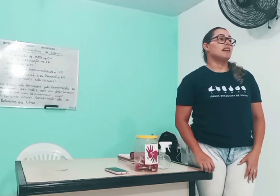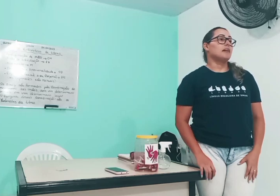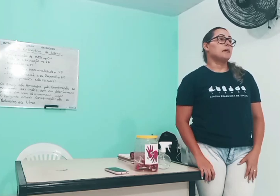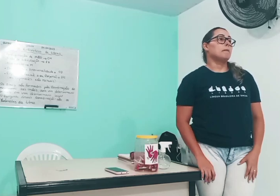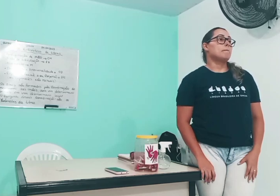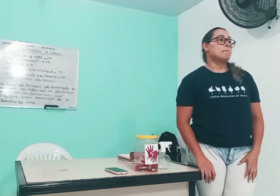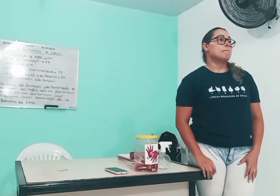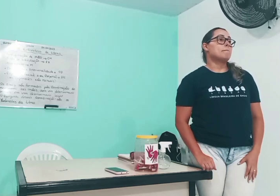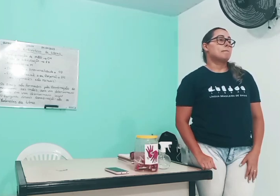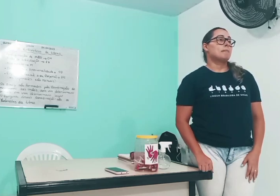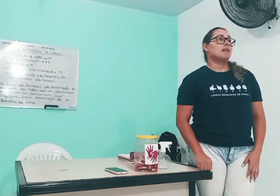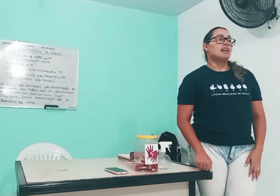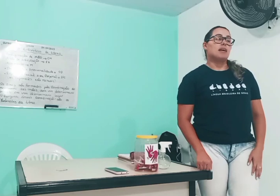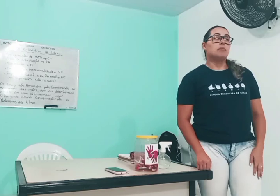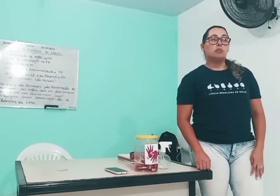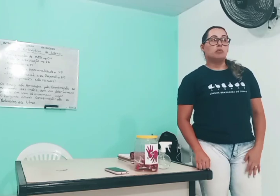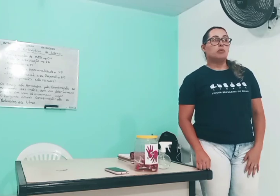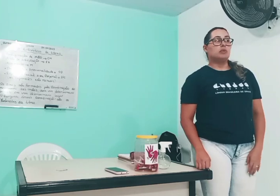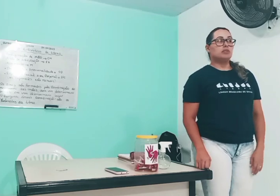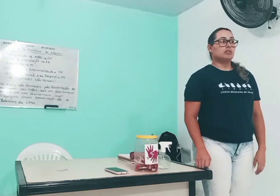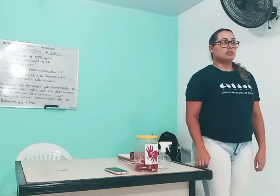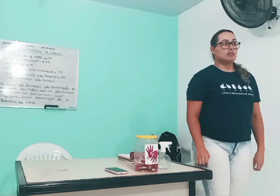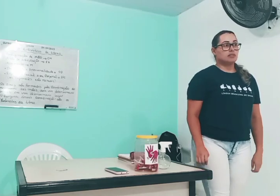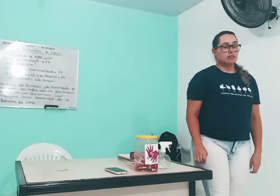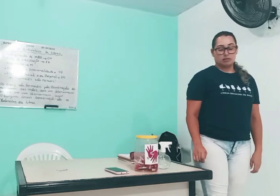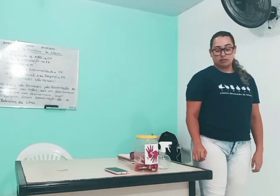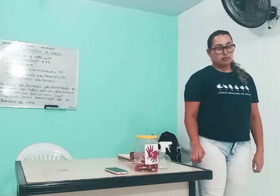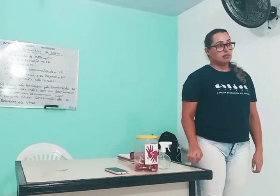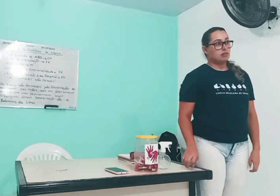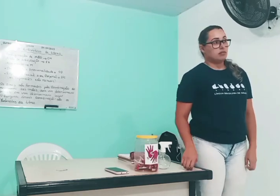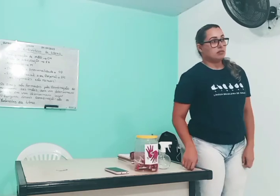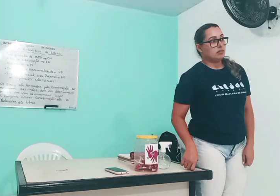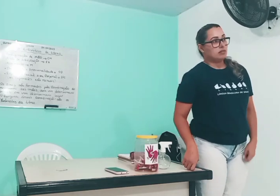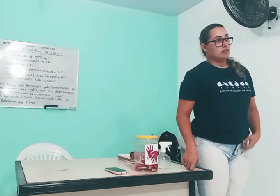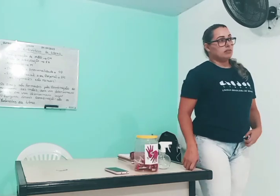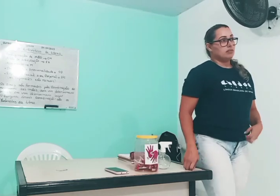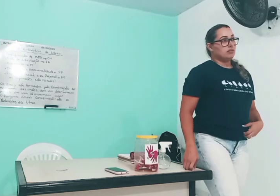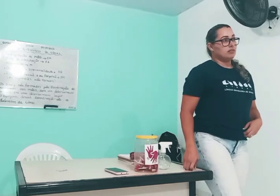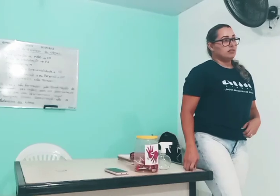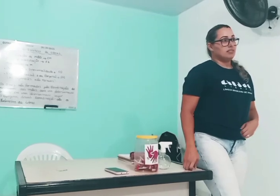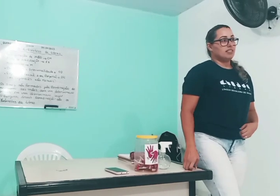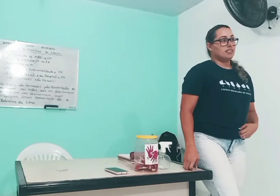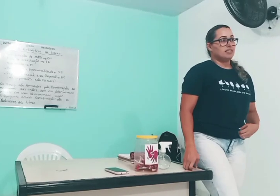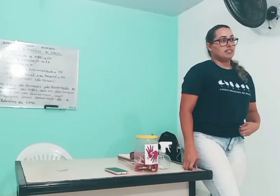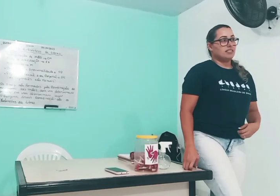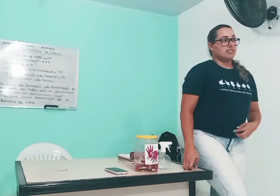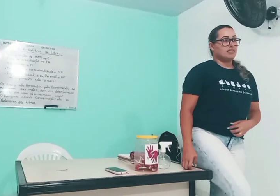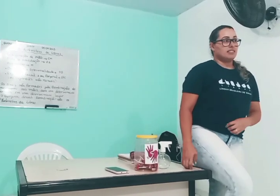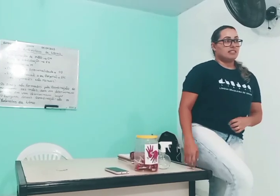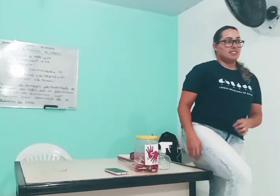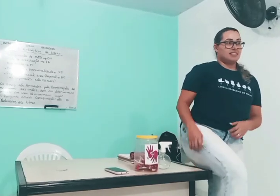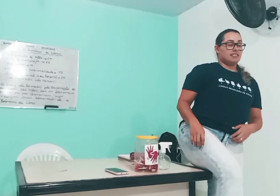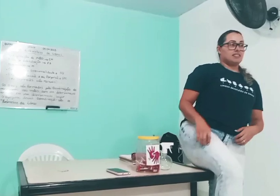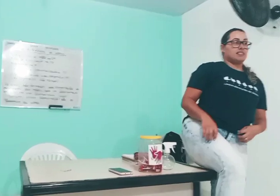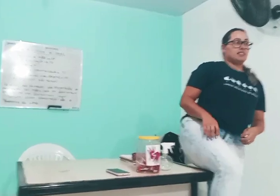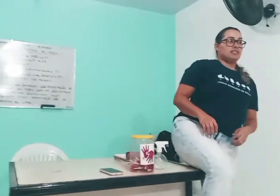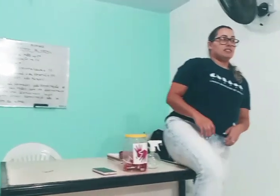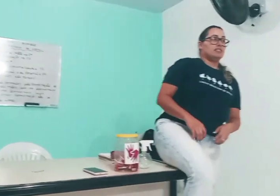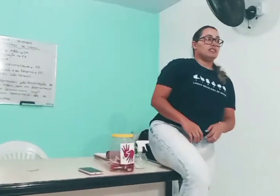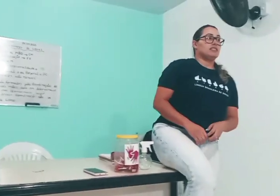agora. Mas quando uma pessoa é surda, e ninguém na família ele fica com. Já não